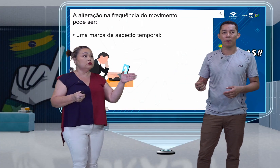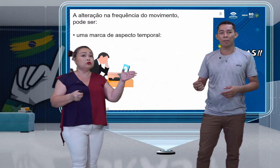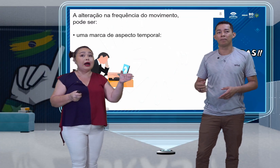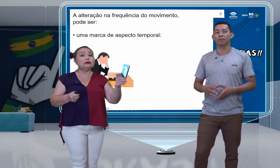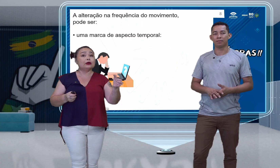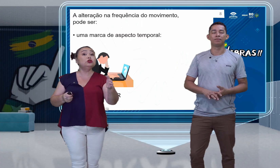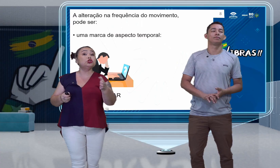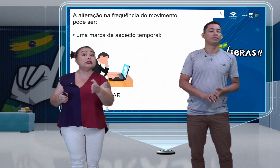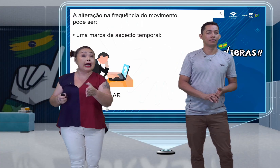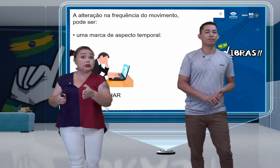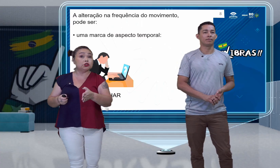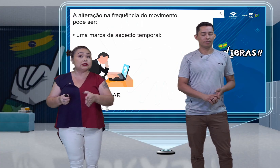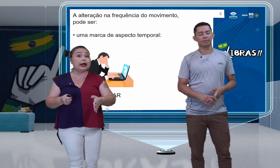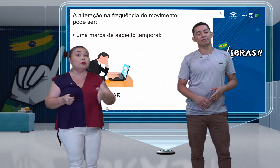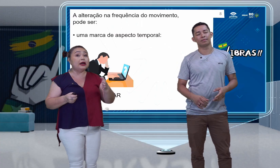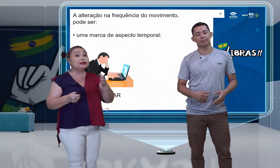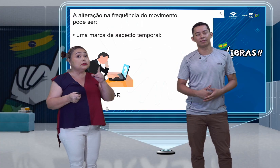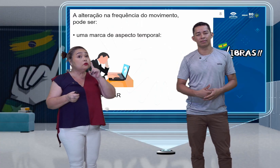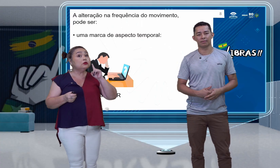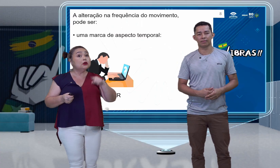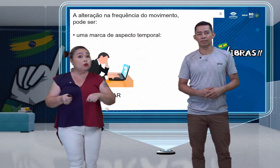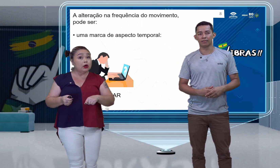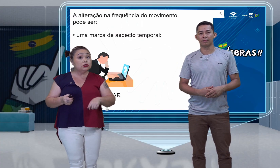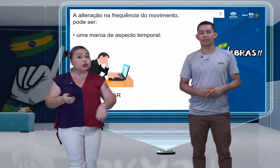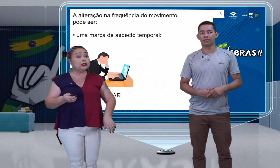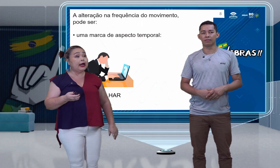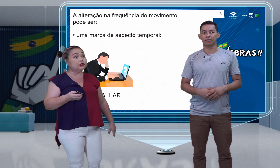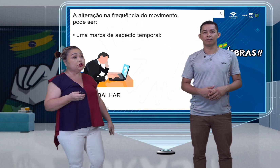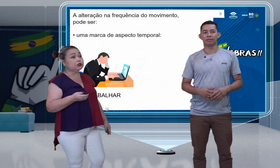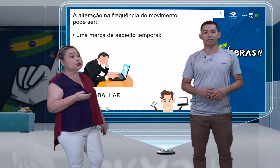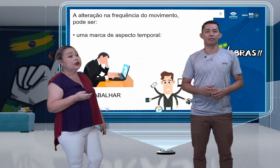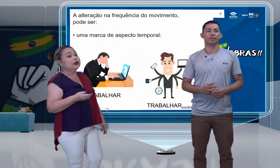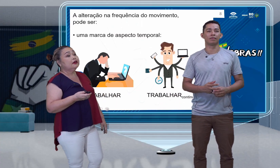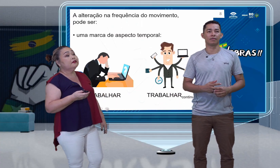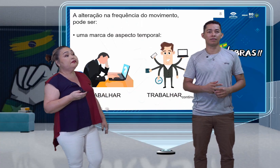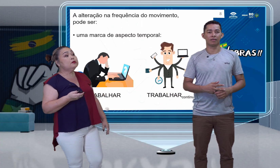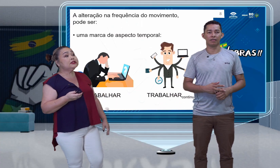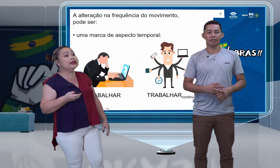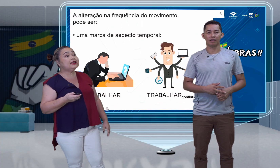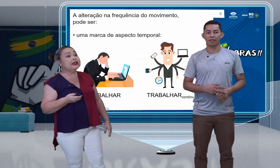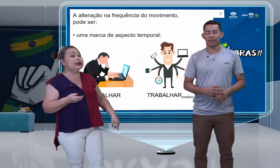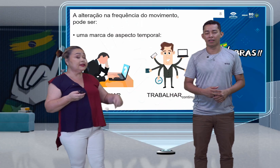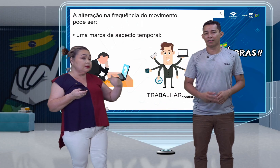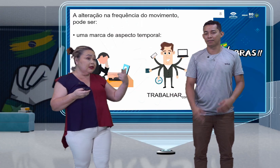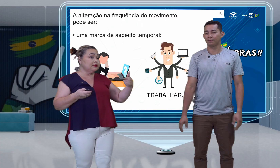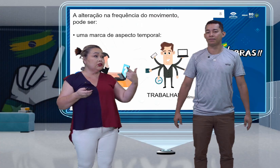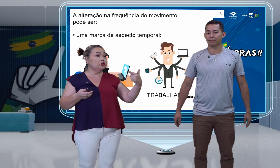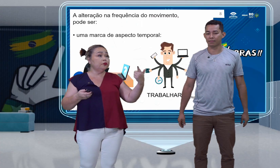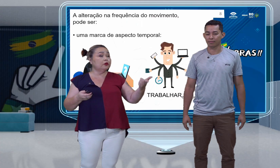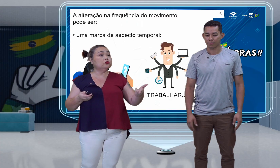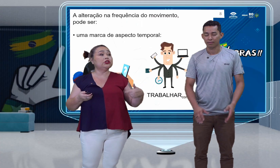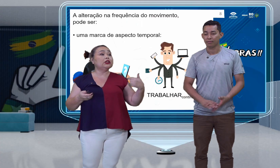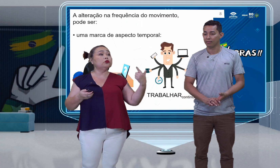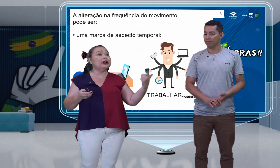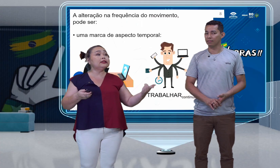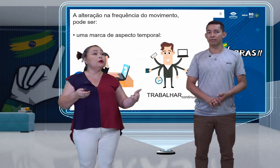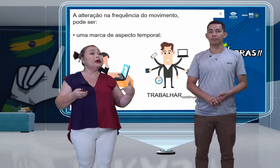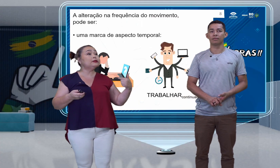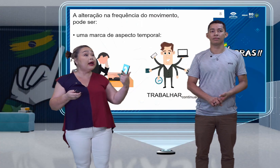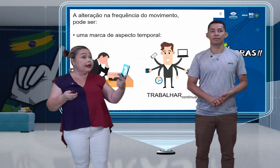os 4, a quantidade, tá? O maisinho, quantidade. Vamos aqui nesse mesma questão do ponto de articulação, mas